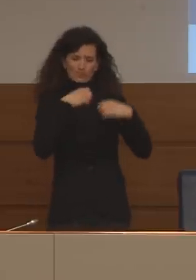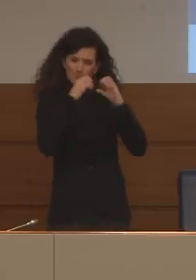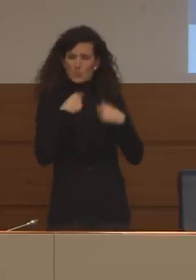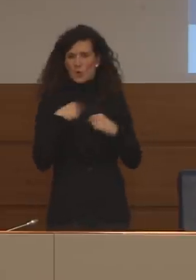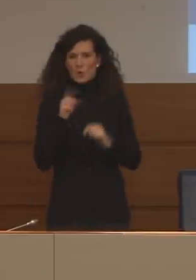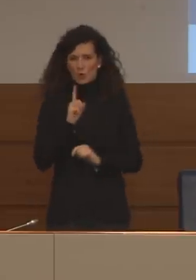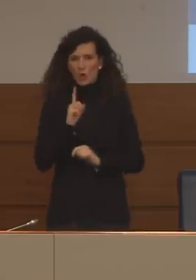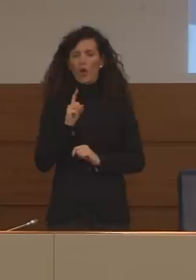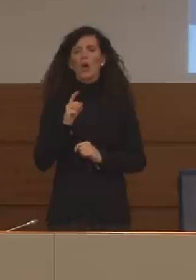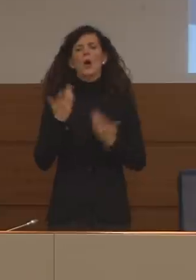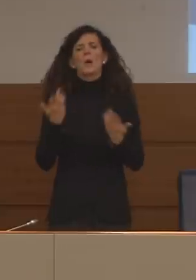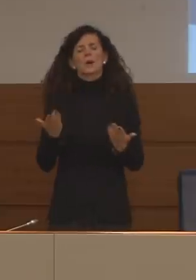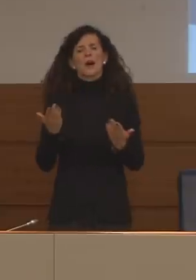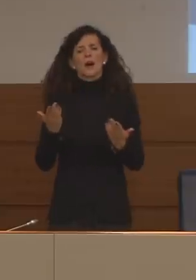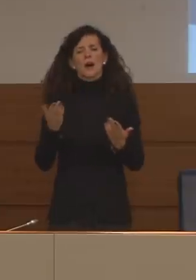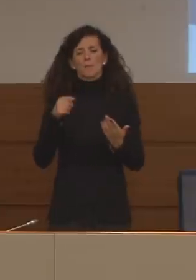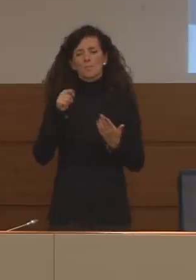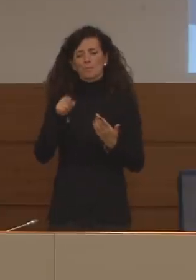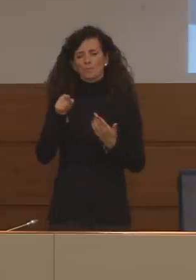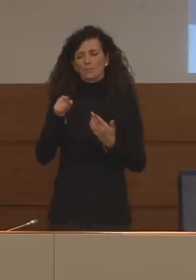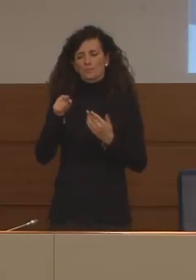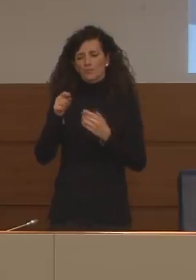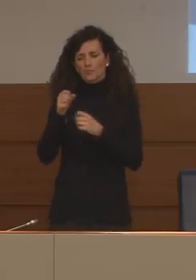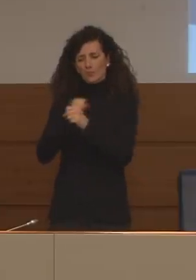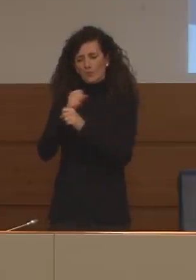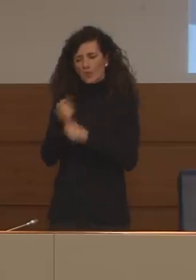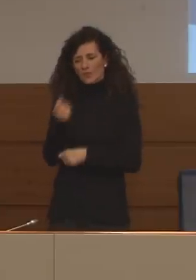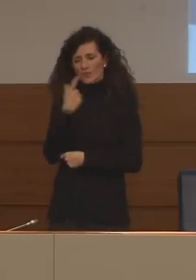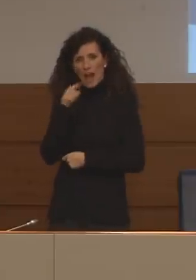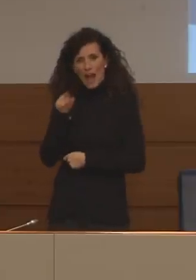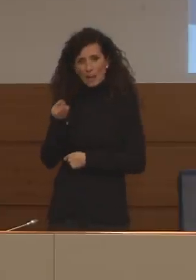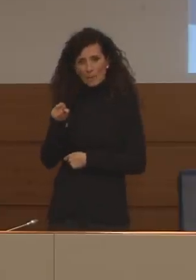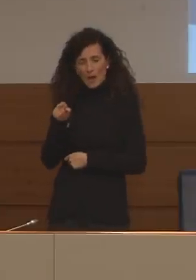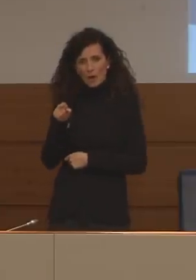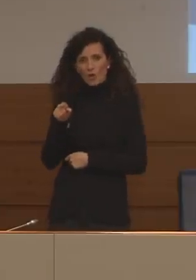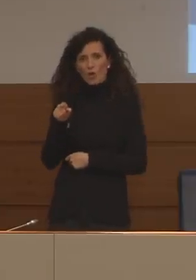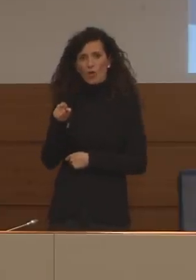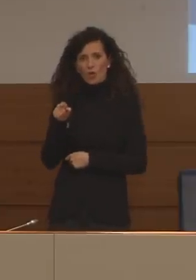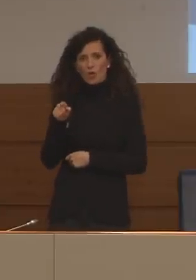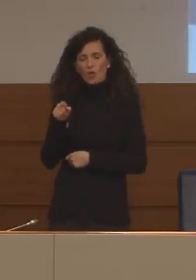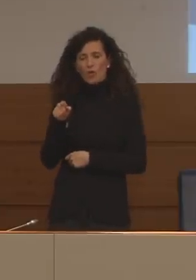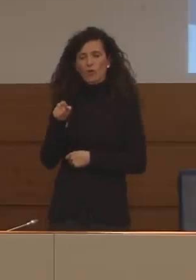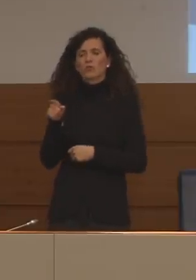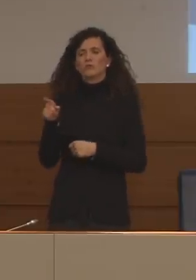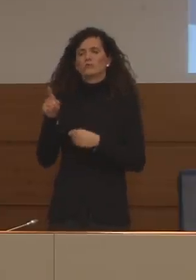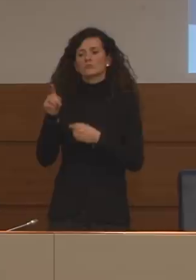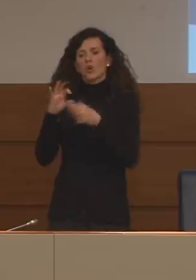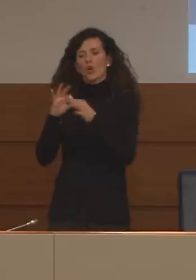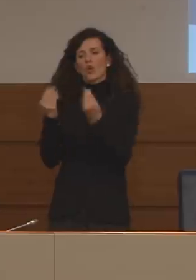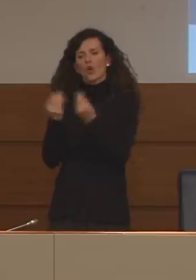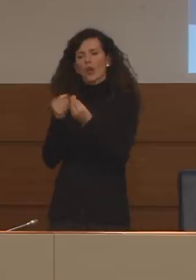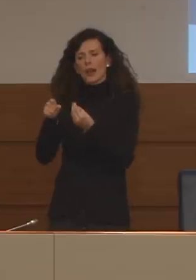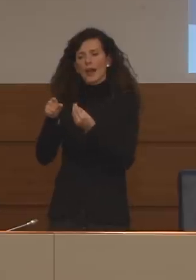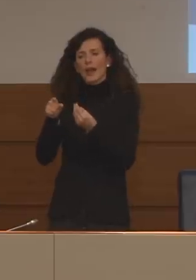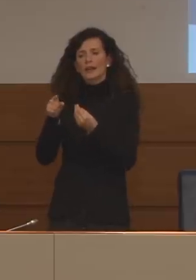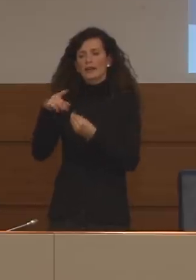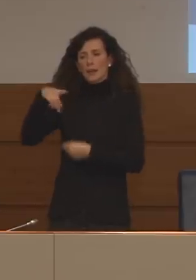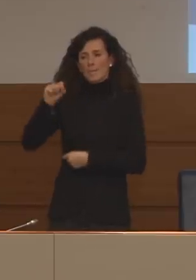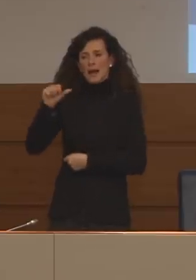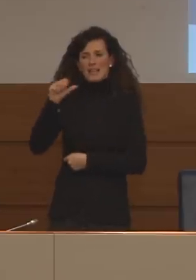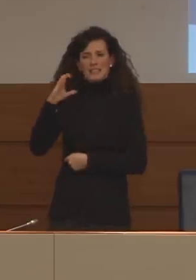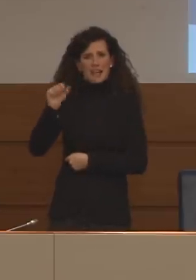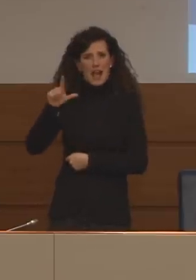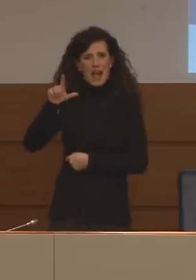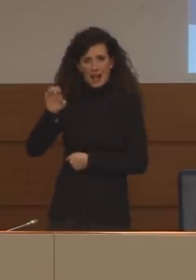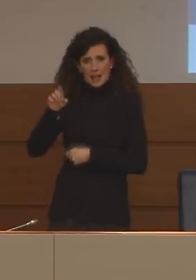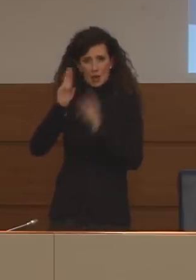con cui si utilizza il principio attivo che i colleghi del pascale hanno utilizzato mi